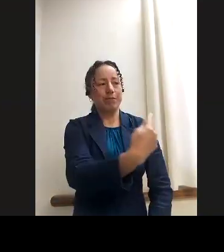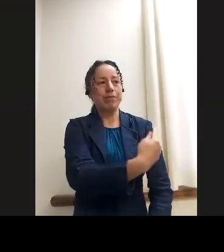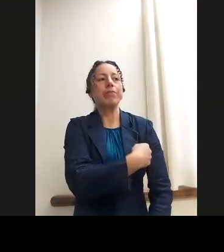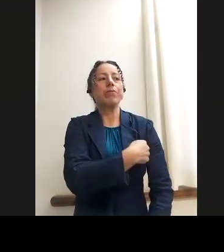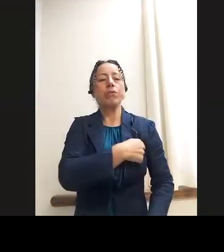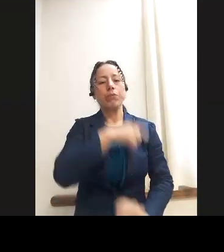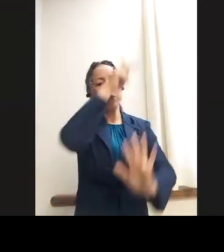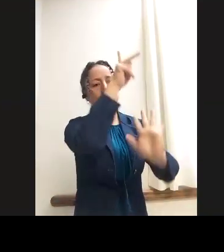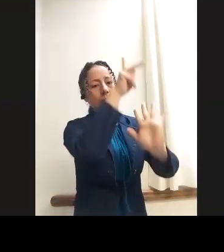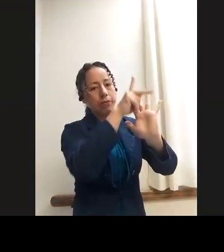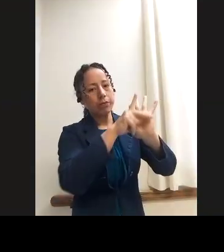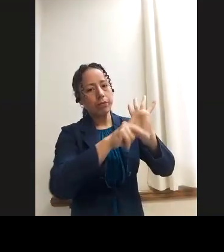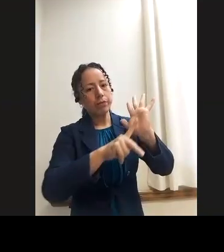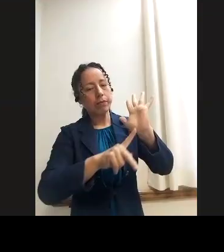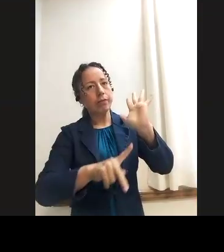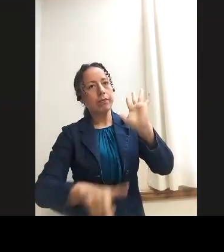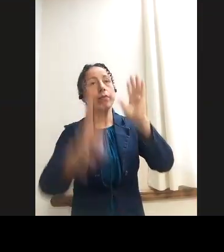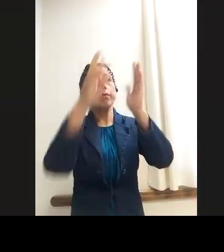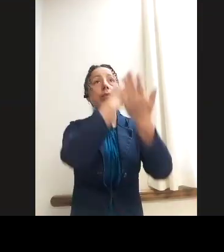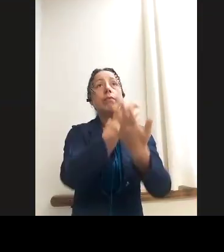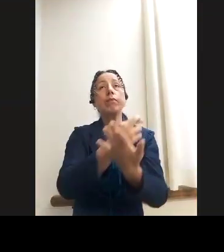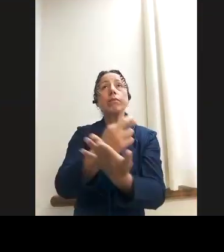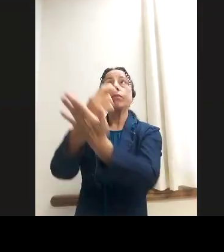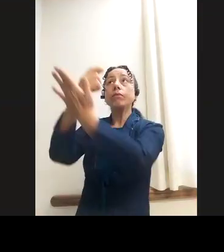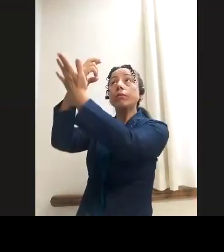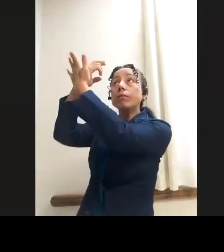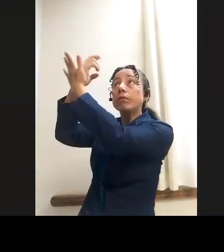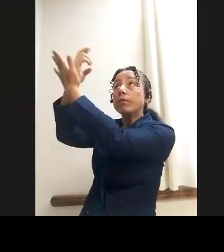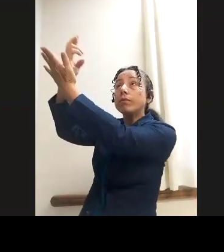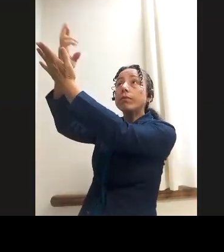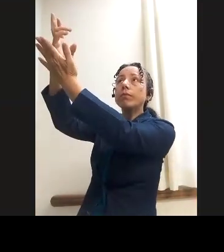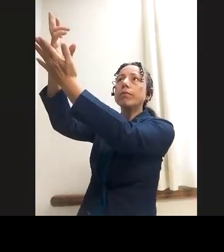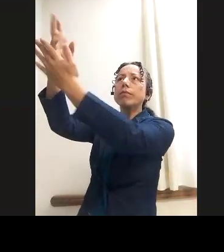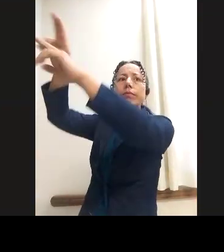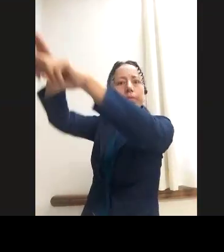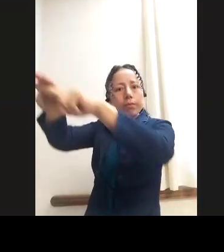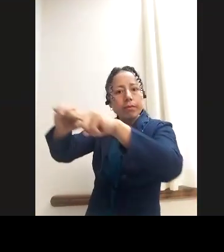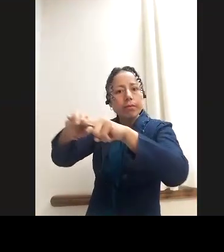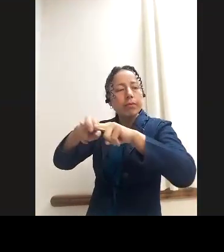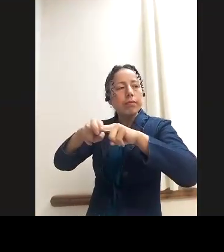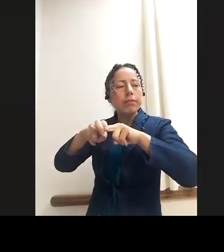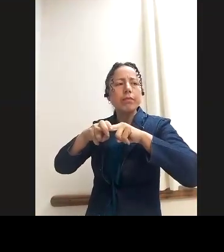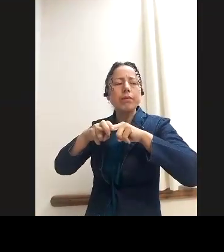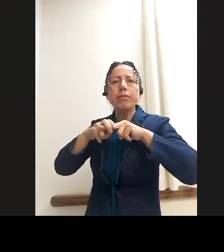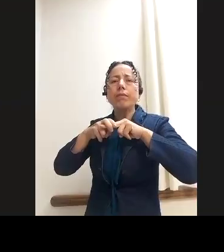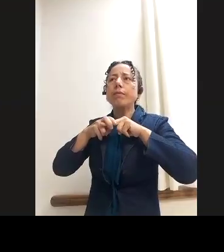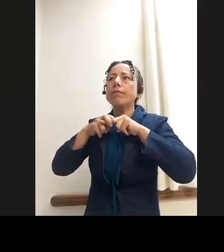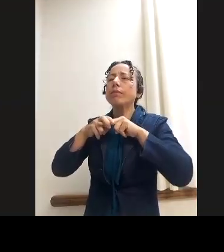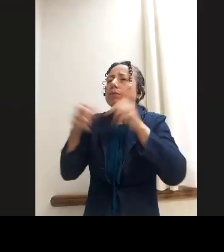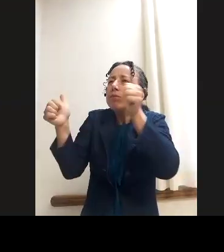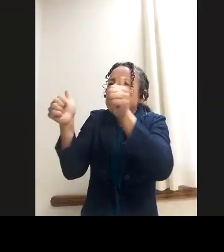eternas no plano do Senhor. Para com